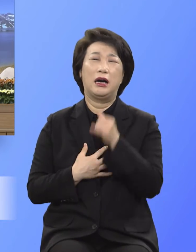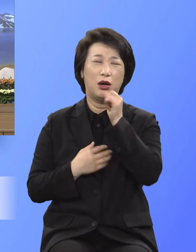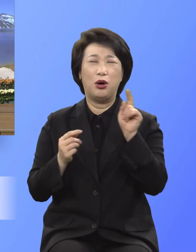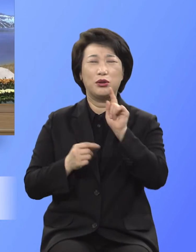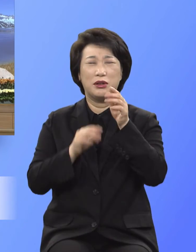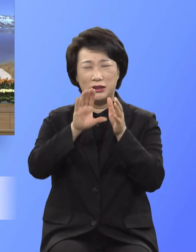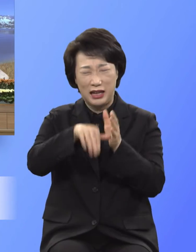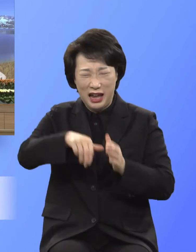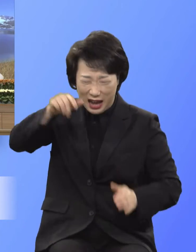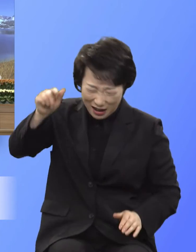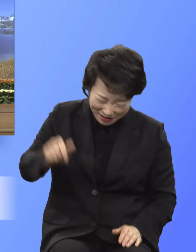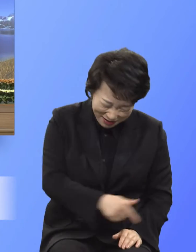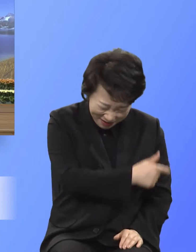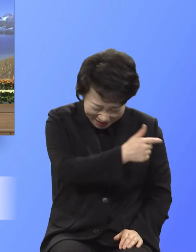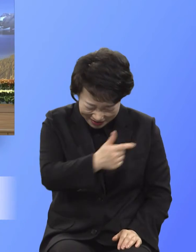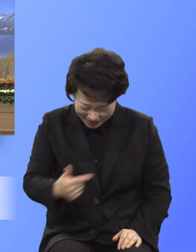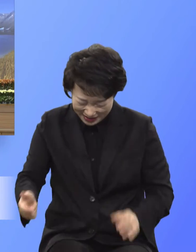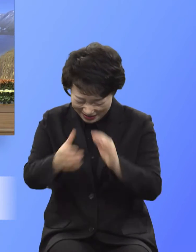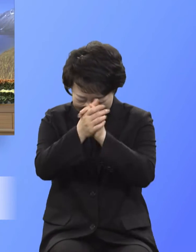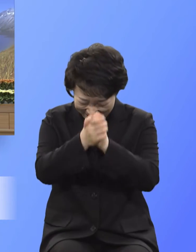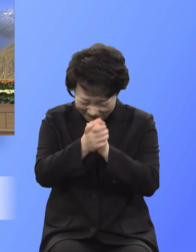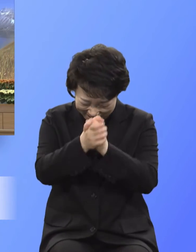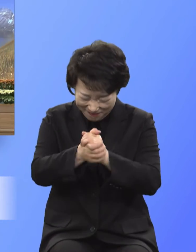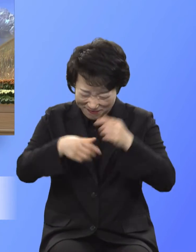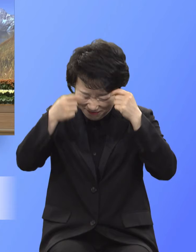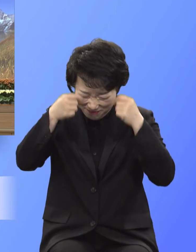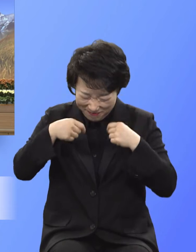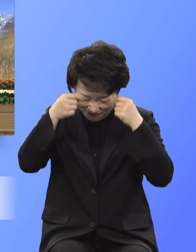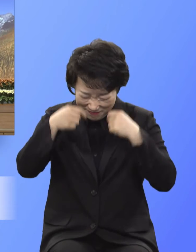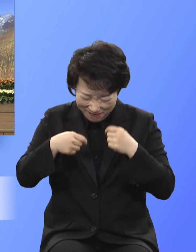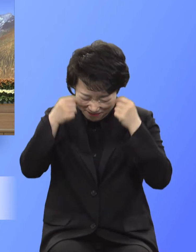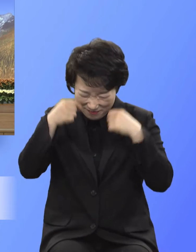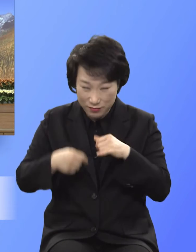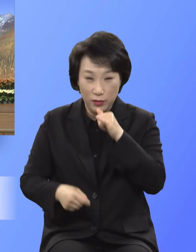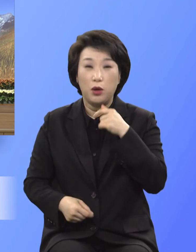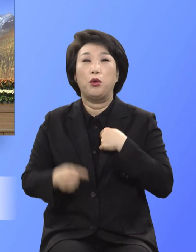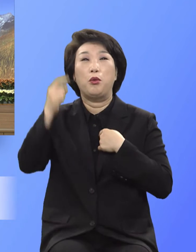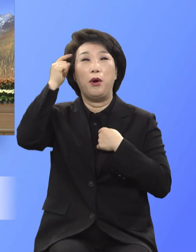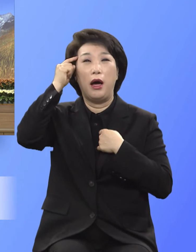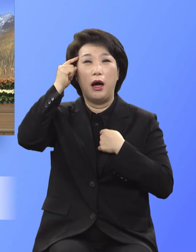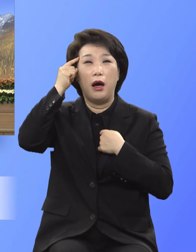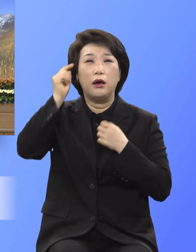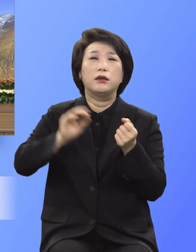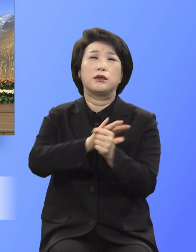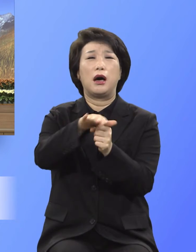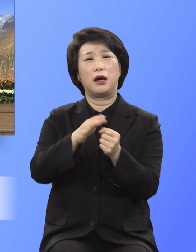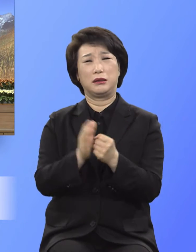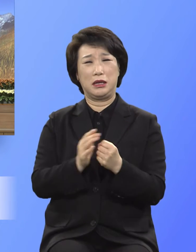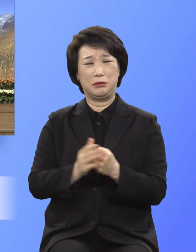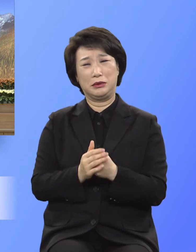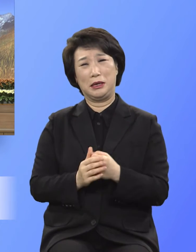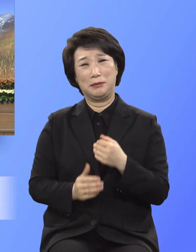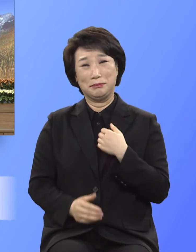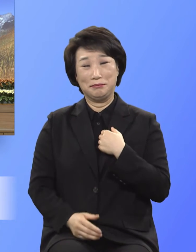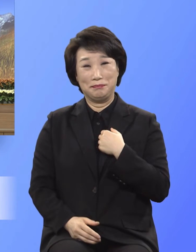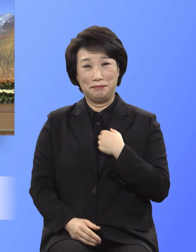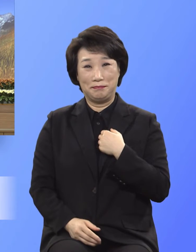어떤 때는 하루 종일 울고. 왜 그러느냐? 사랑하기 때문에.